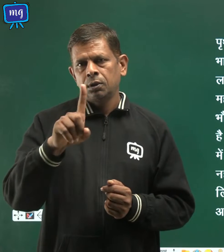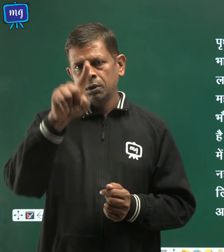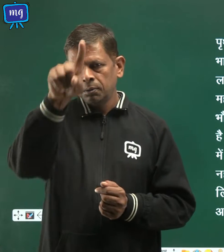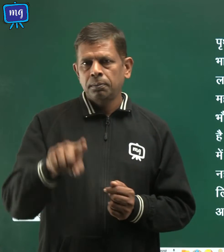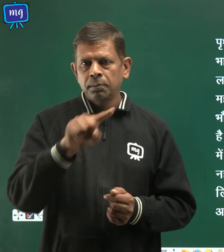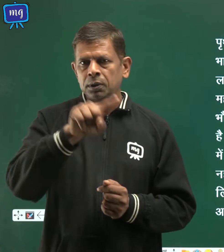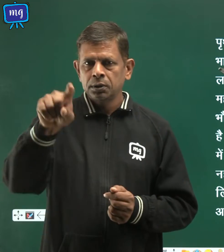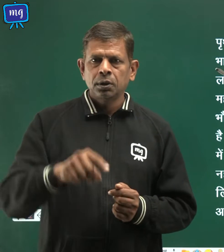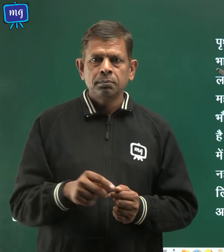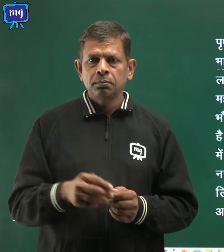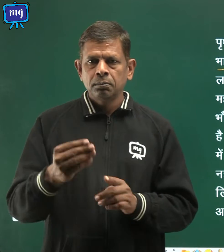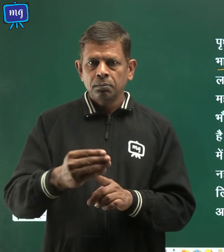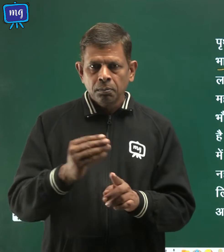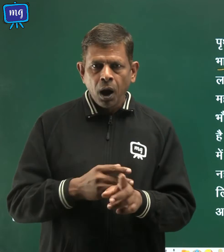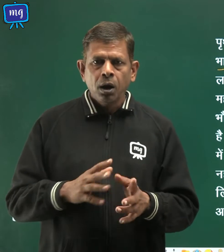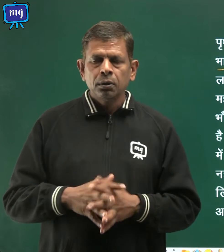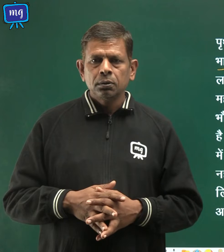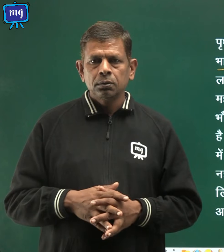71% भाग